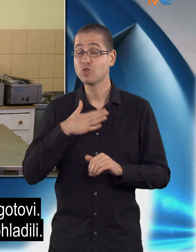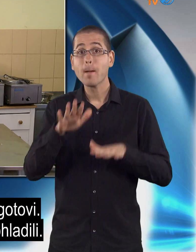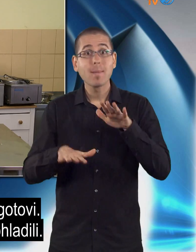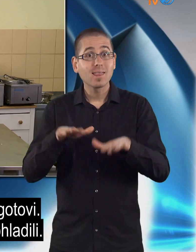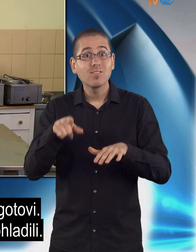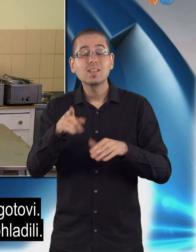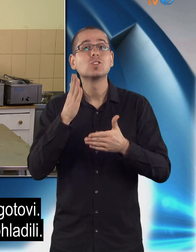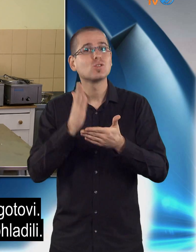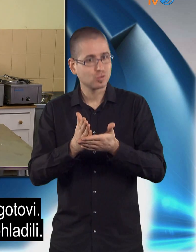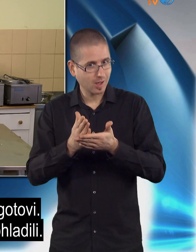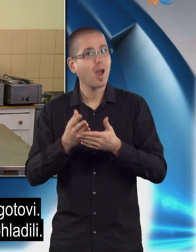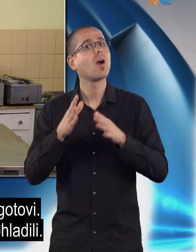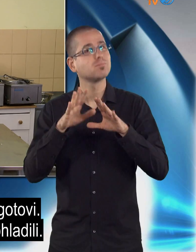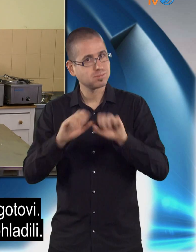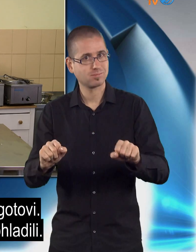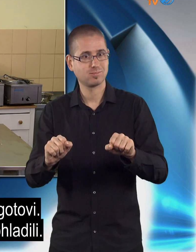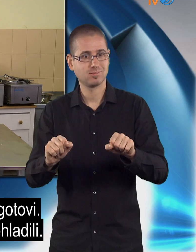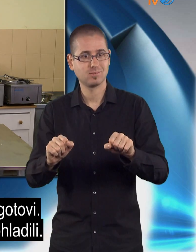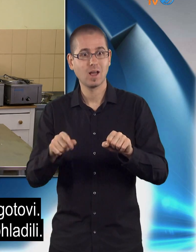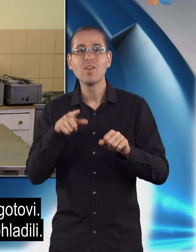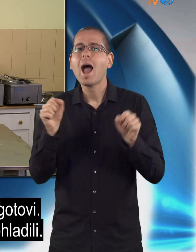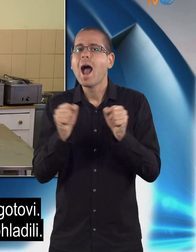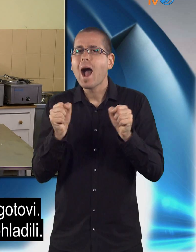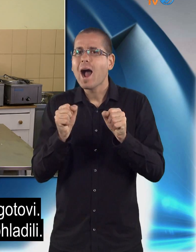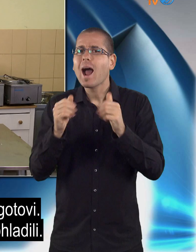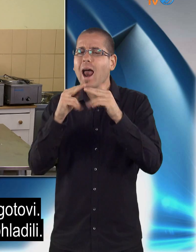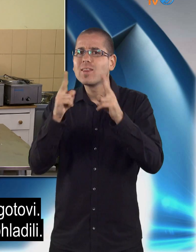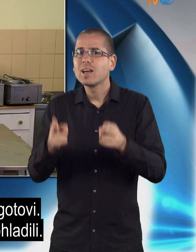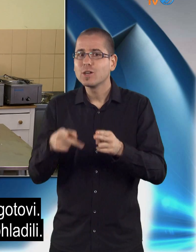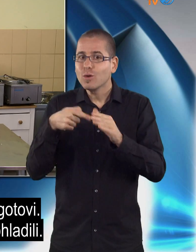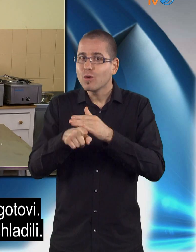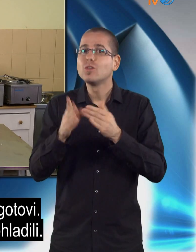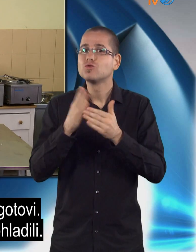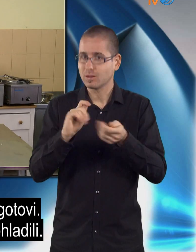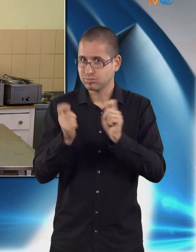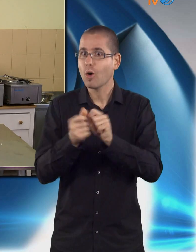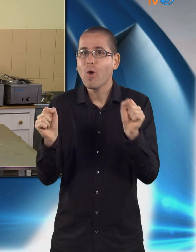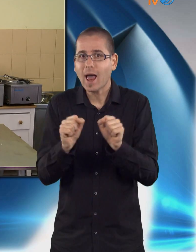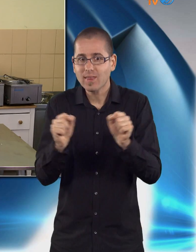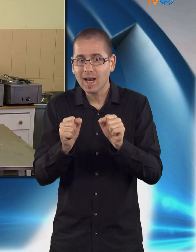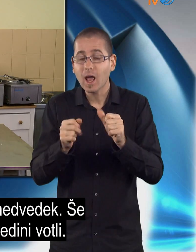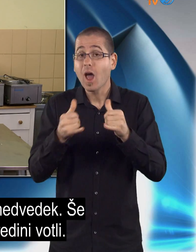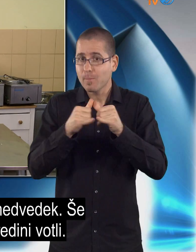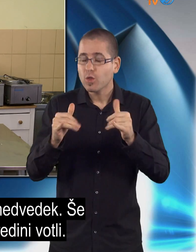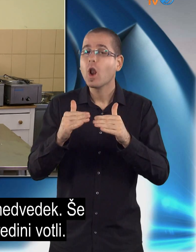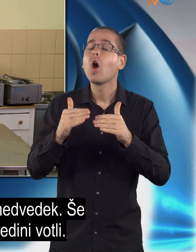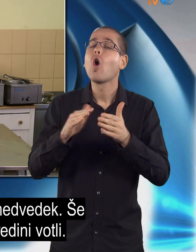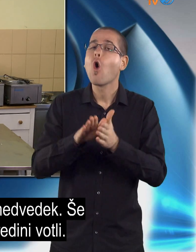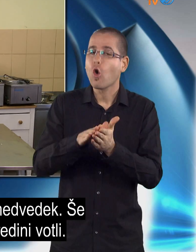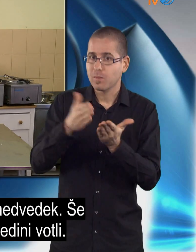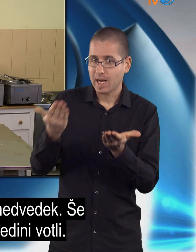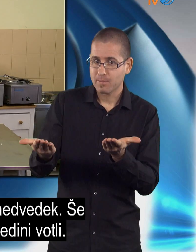Naši medvedki so gotovi. V hladilniku so se ohladili. Model